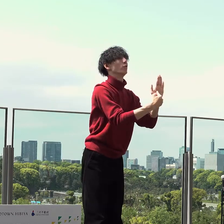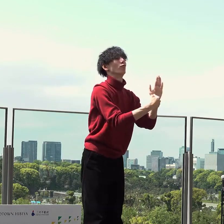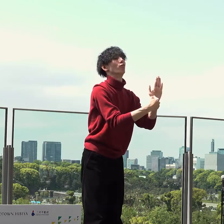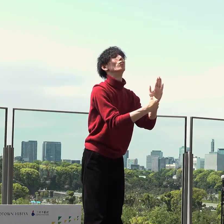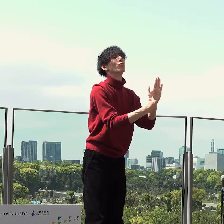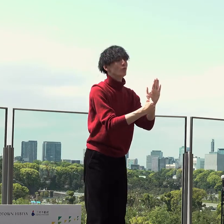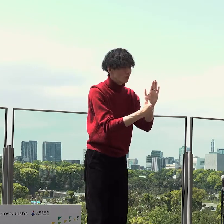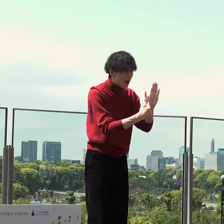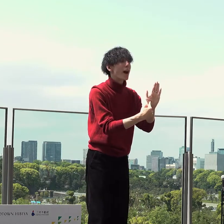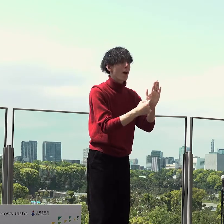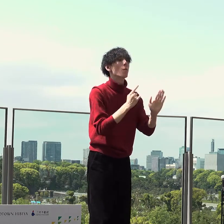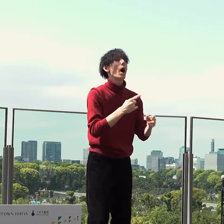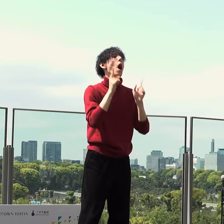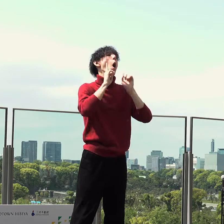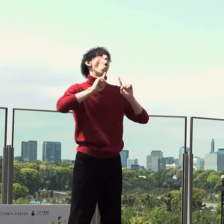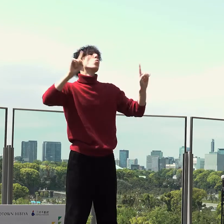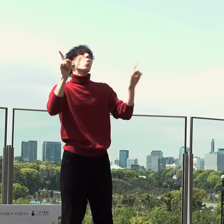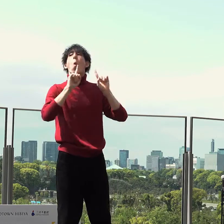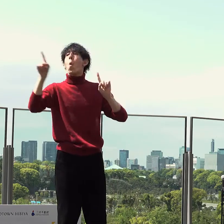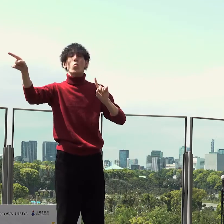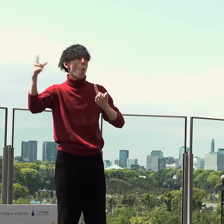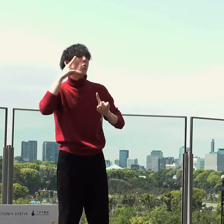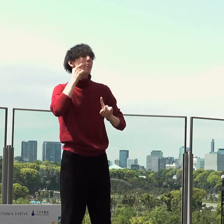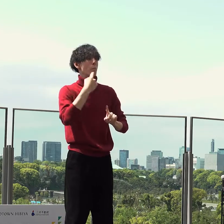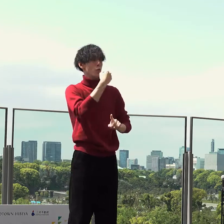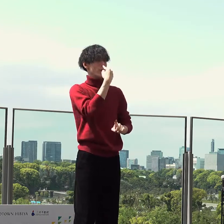今パフォーマンスをしたものは、